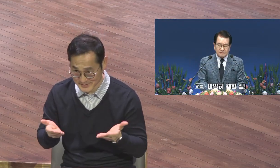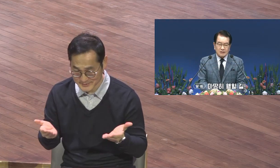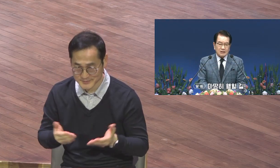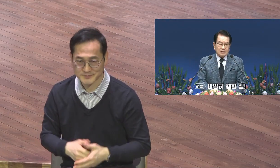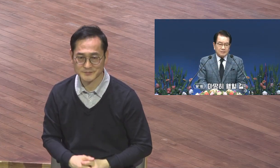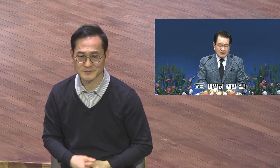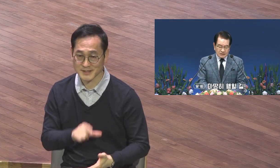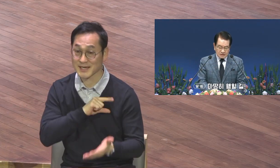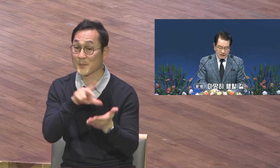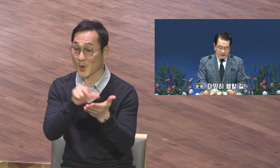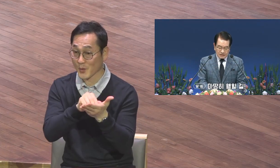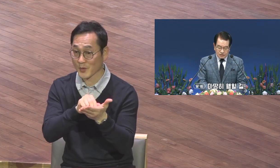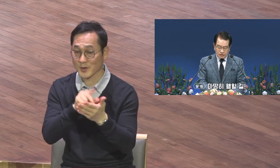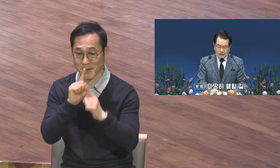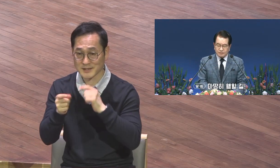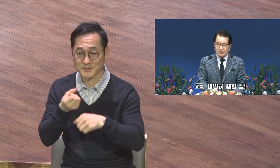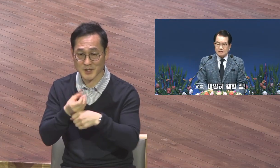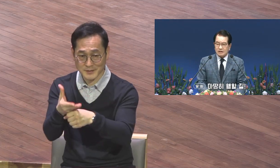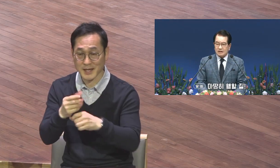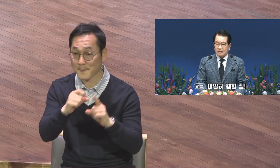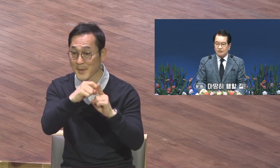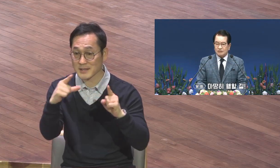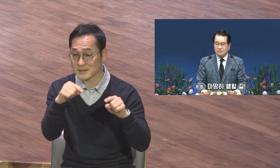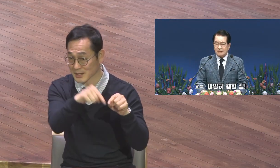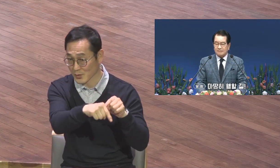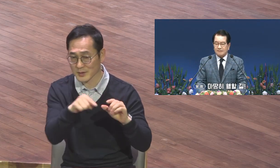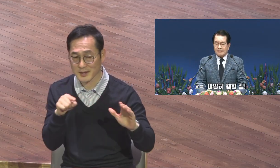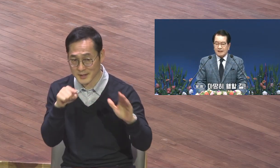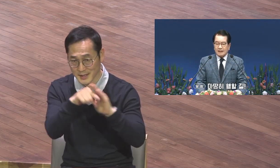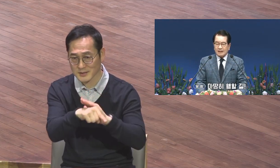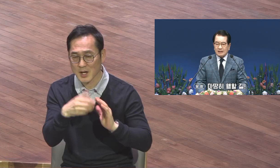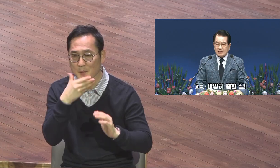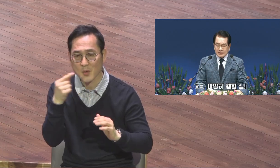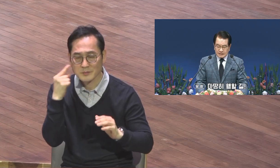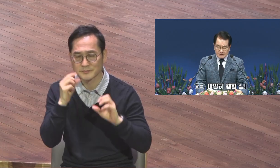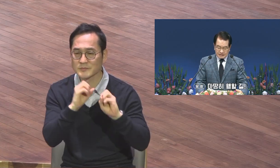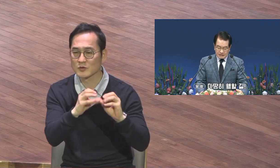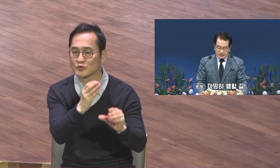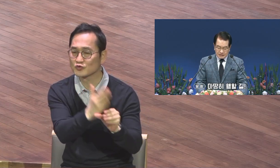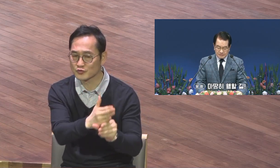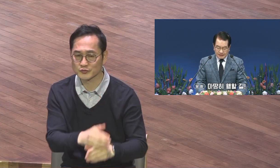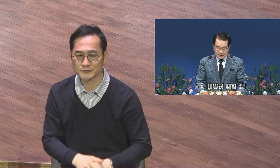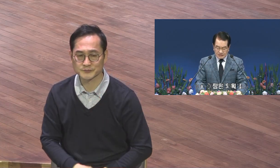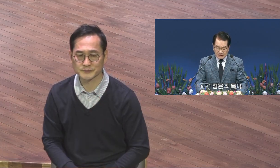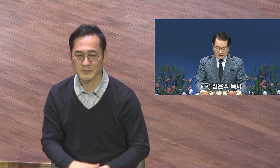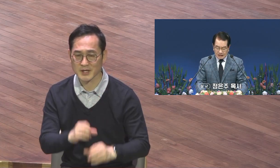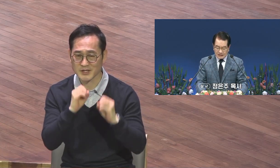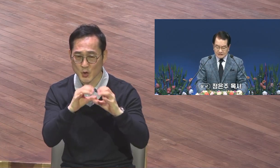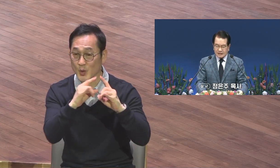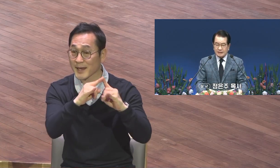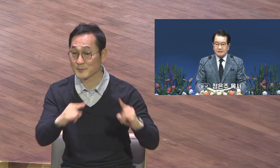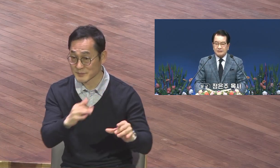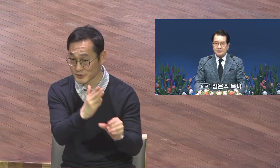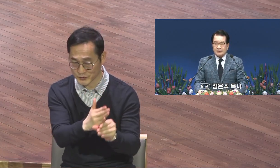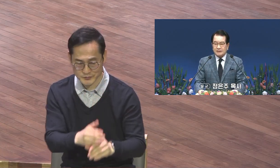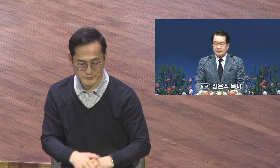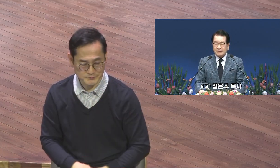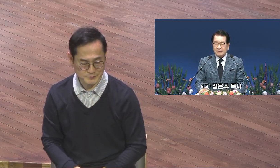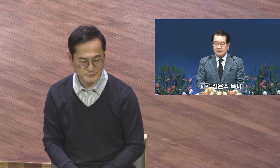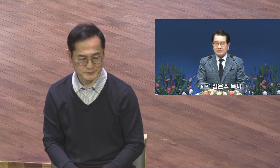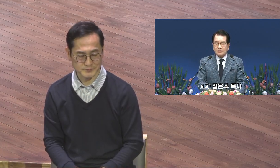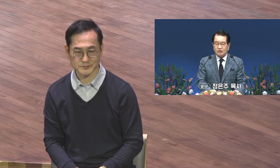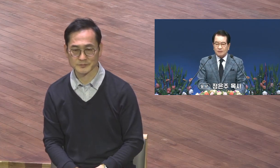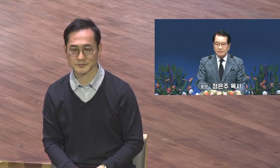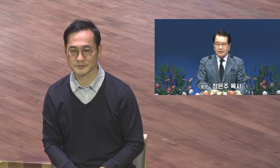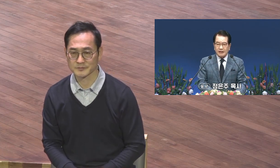드립니다. 지금 파키스탄의 전도 캠프가 진행되고 있습니다. 이제 저는 파키스탄 카라치에